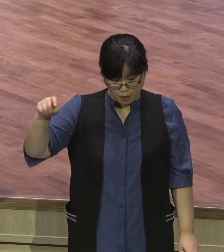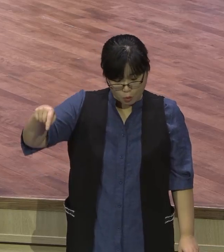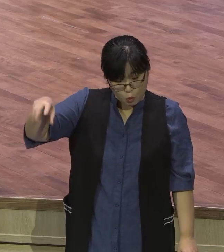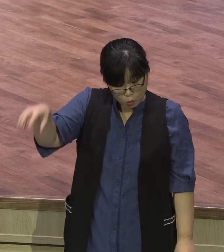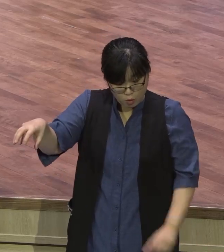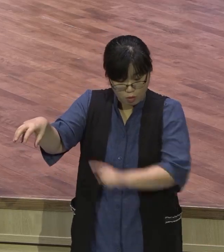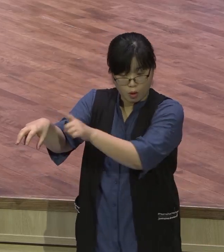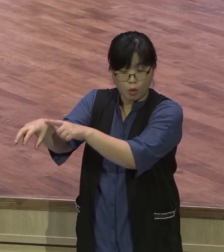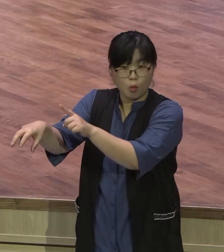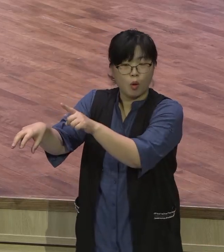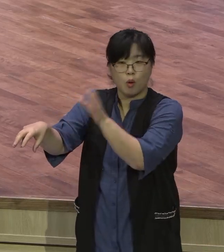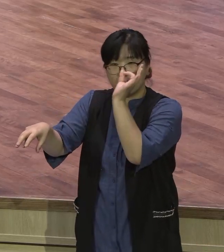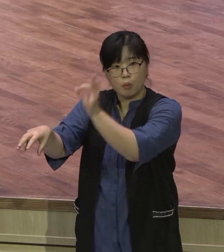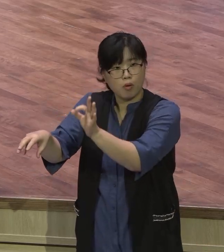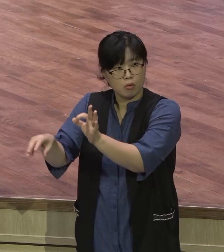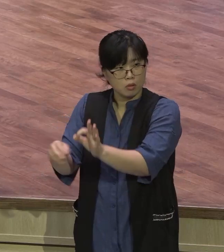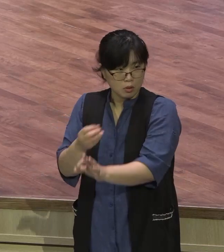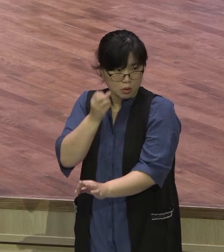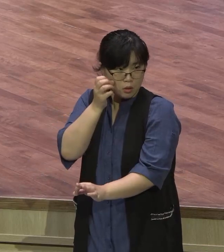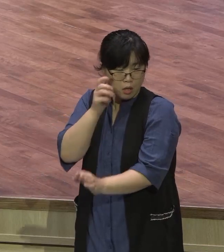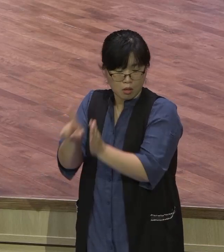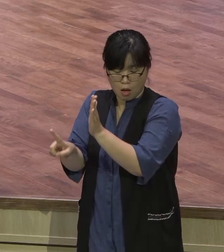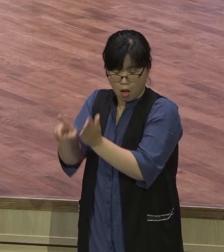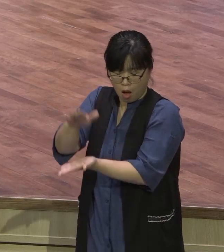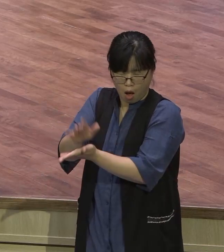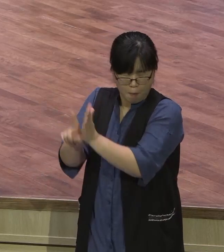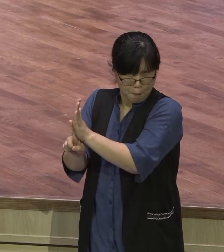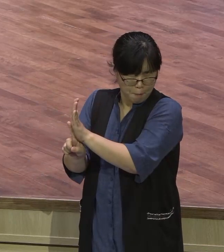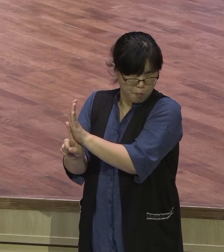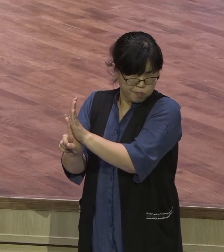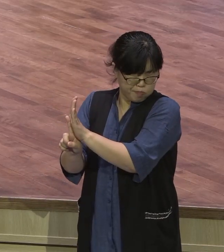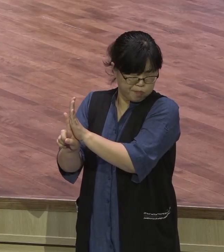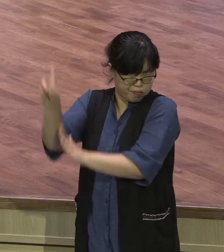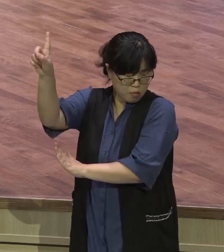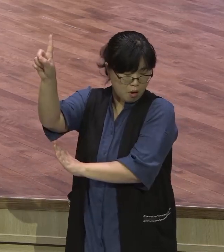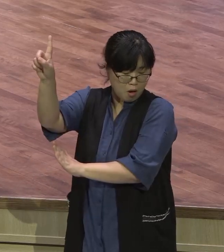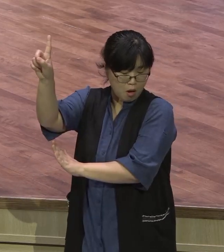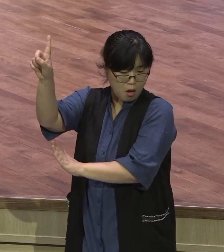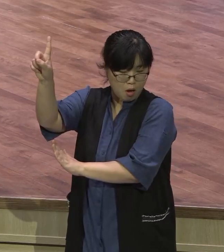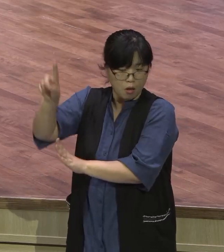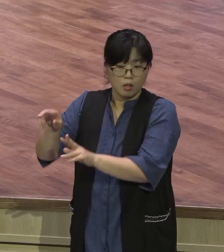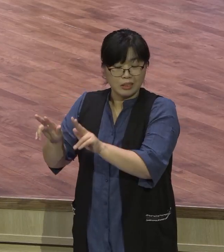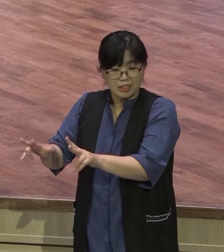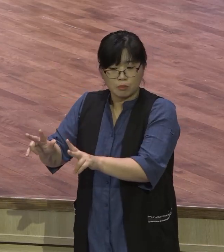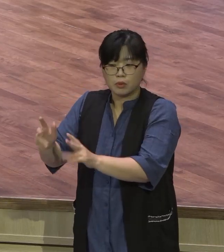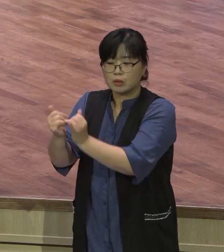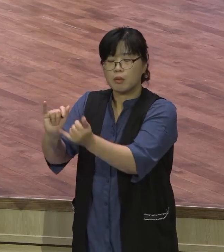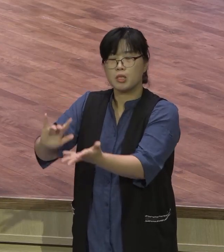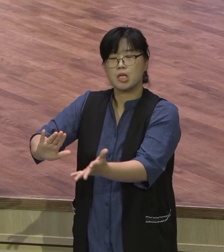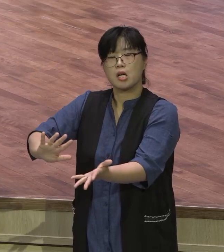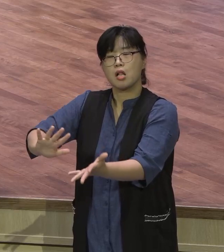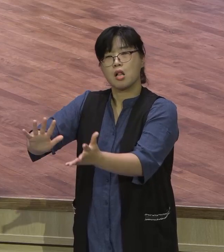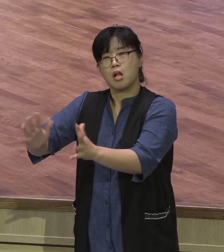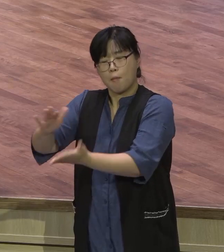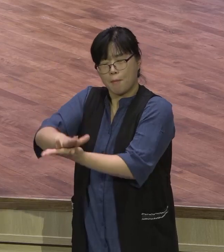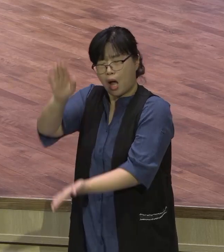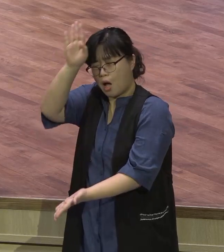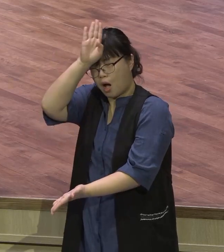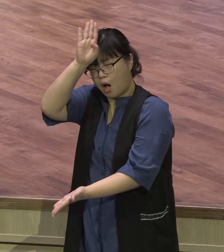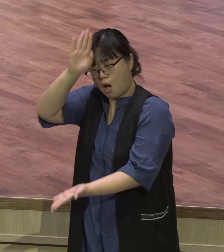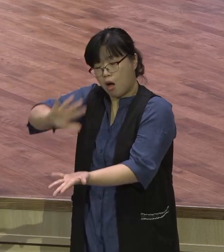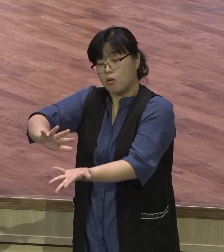바이러스에 대해서 지금 많은 인터넷에 여러분 유튜브 많이 뜨고 있잖아요 이거는 연구를 주로